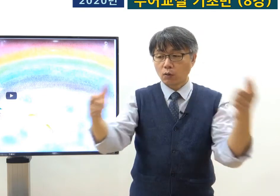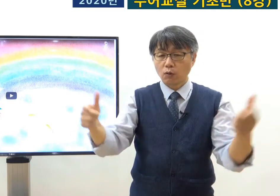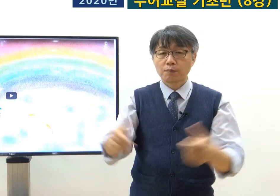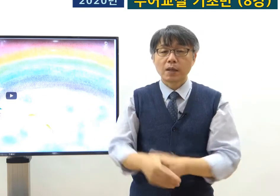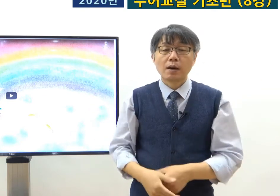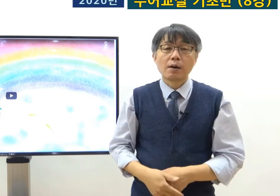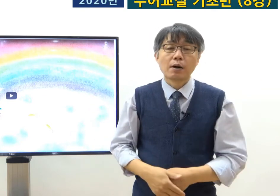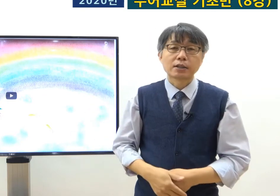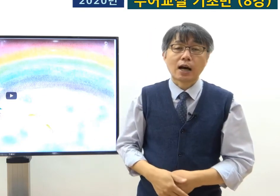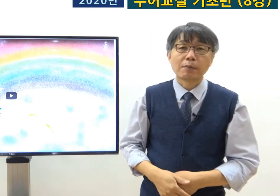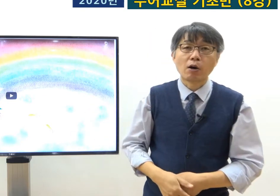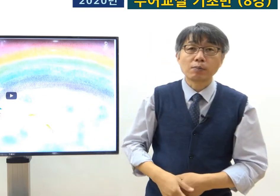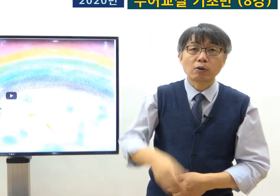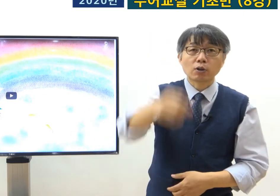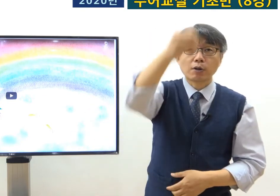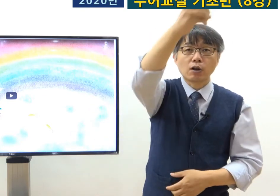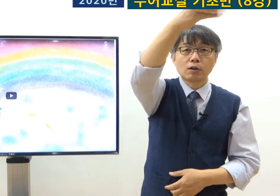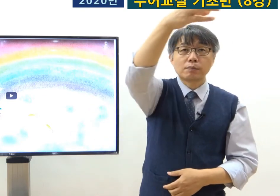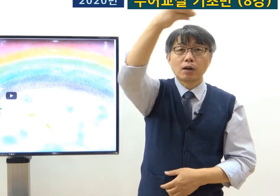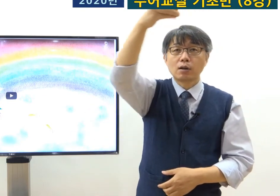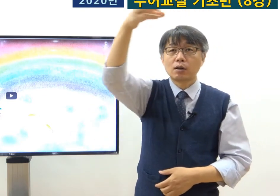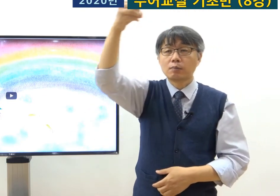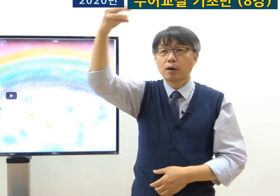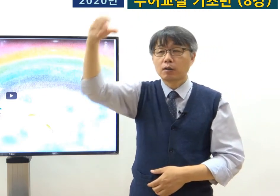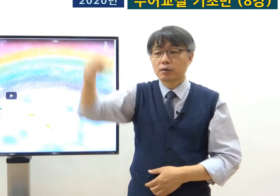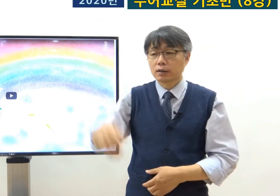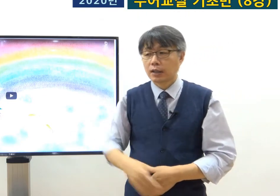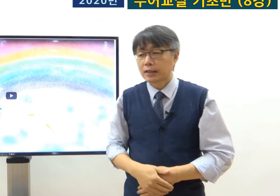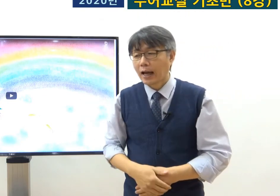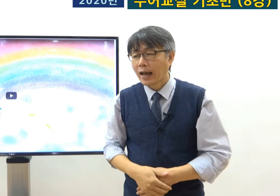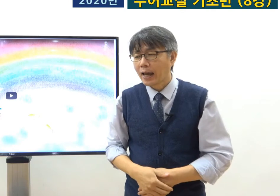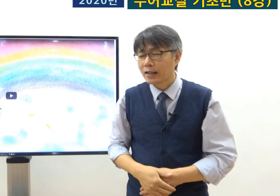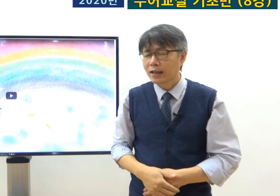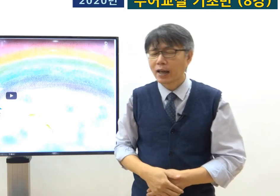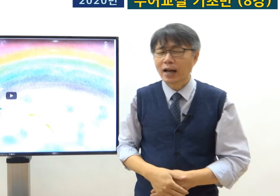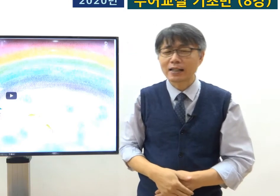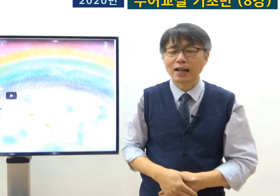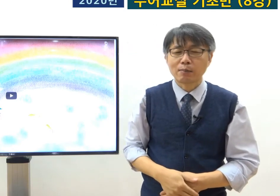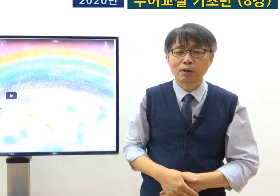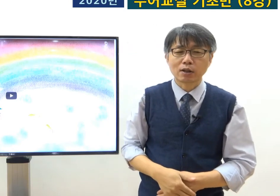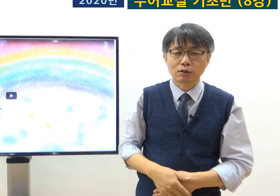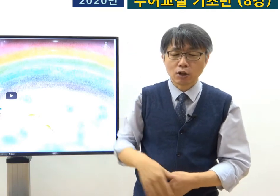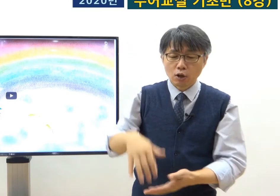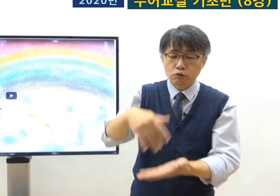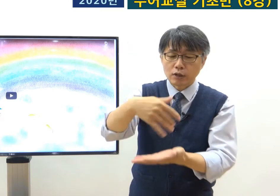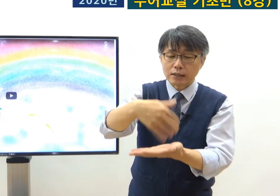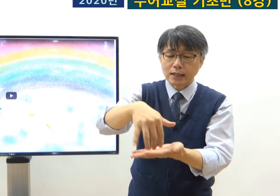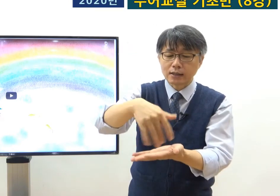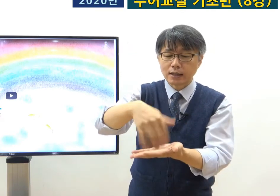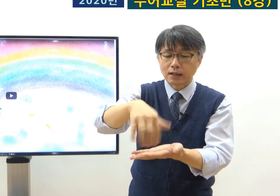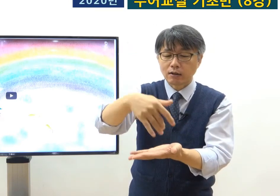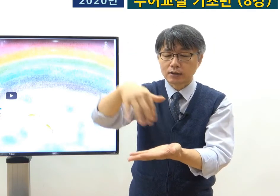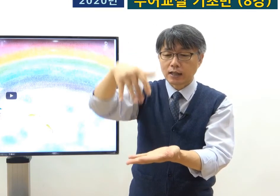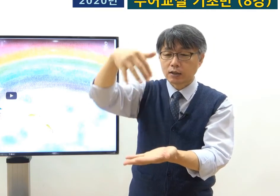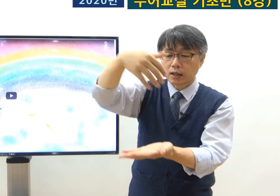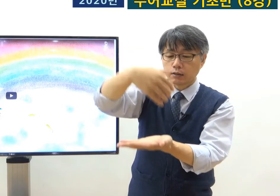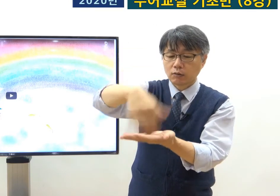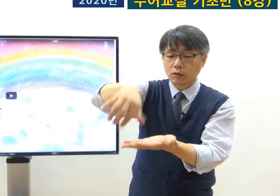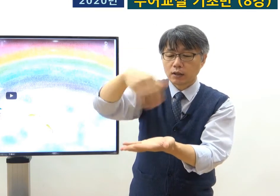아니라고. 자, 별 배웠죠? 별. 자, 헤아리다 뭐 이런 거는 숫자를 세는 거잖아요. 자, 이렇게 해가지고